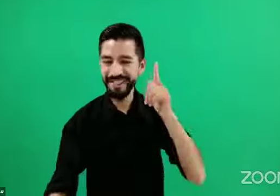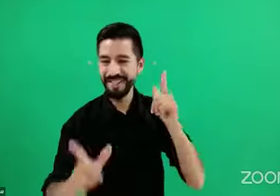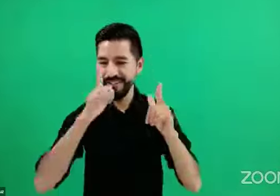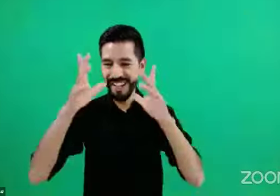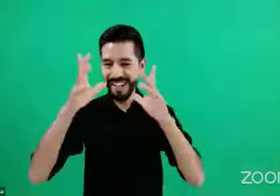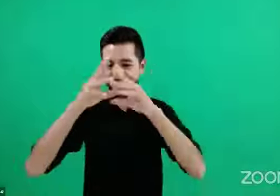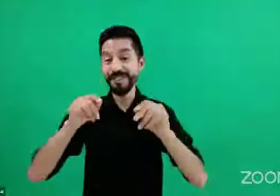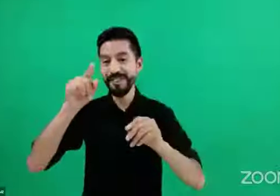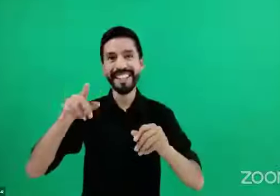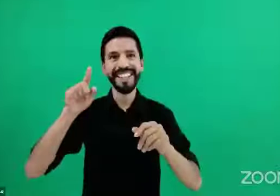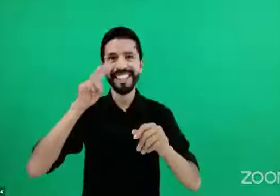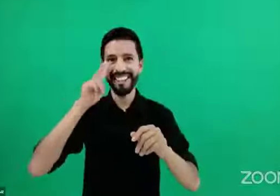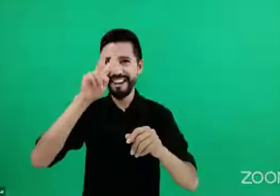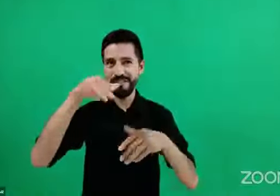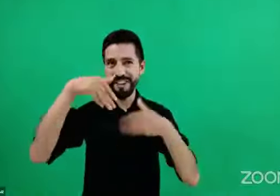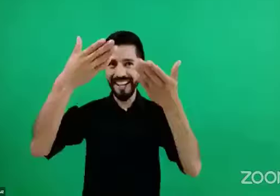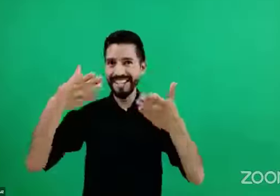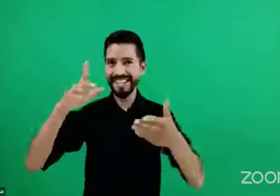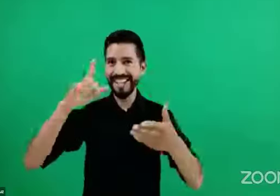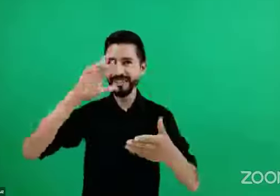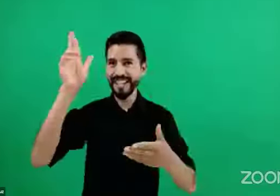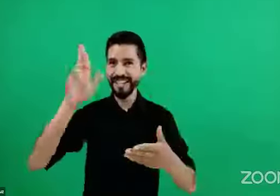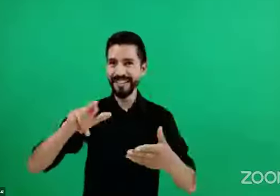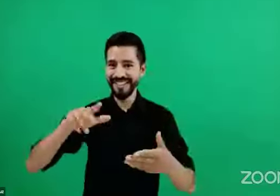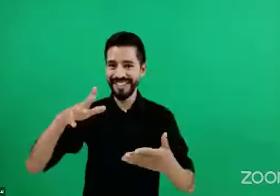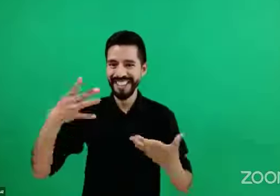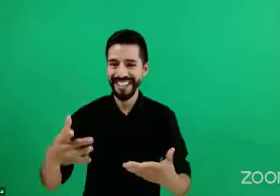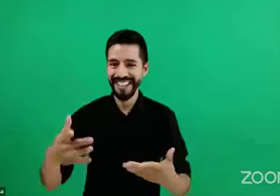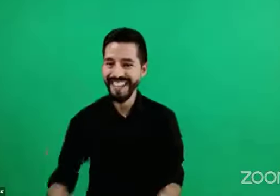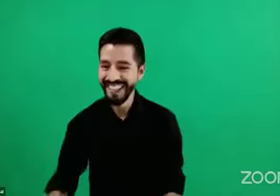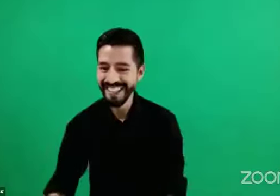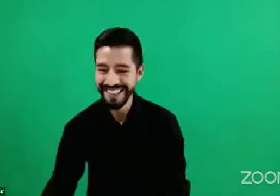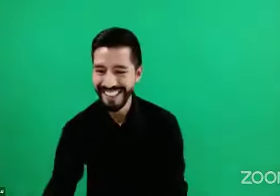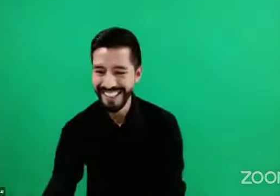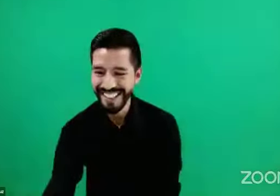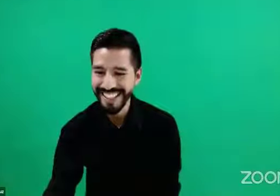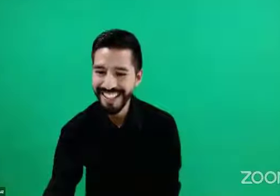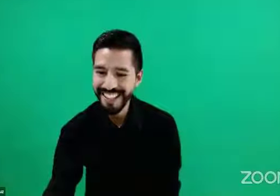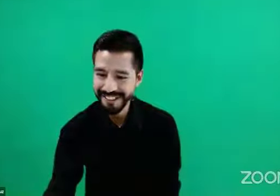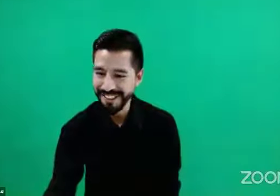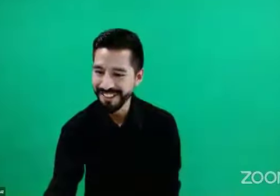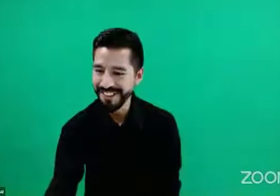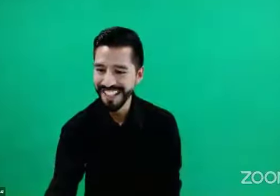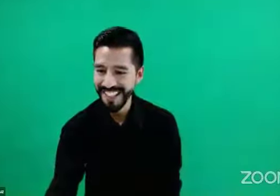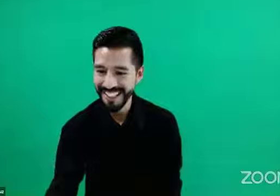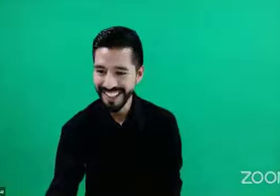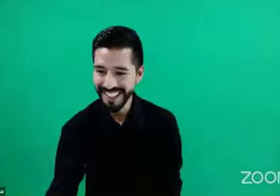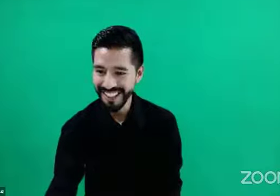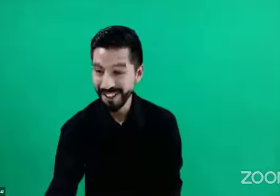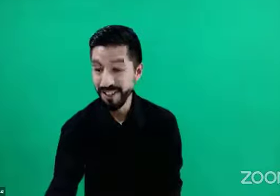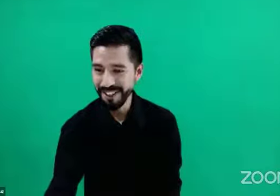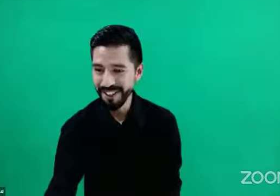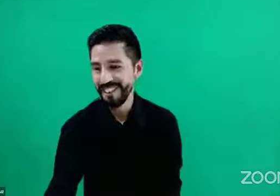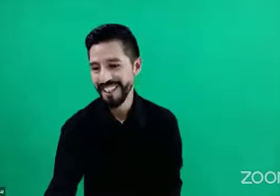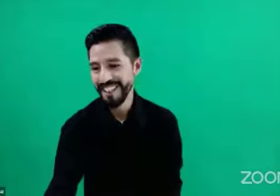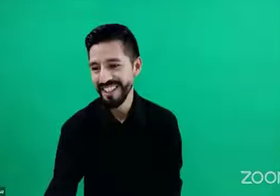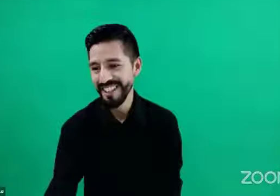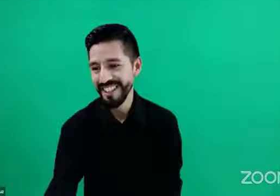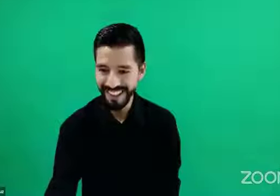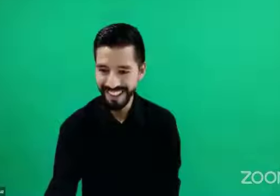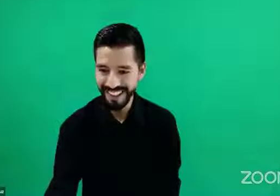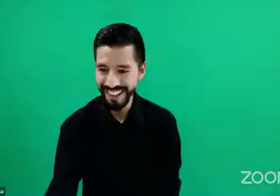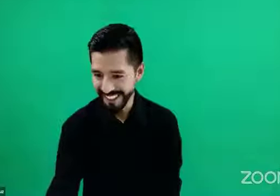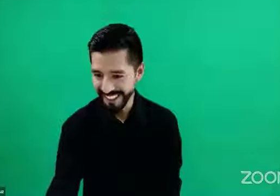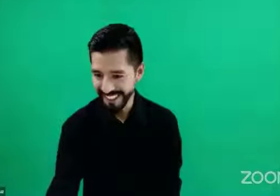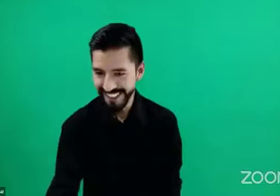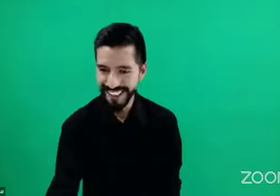ojalá y no se fuera la luz. Ahorita afuera están los rayos. Entonces, esperemos que lo bueno todavía